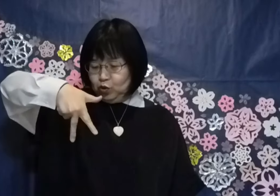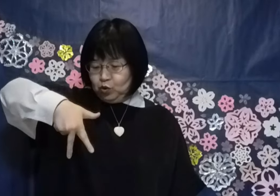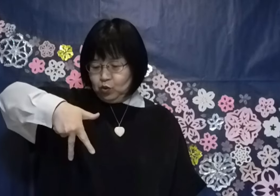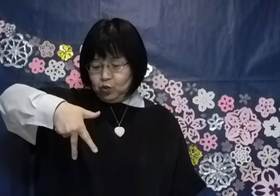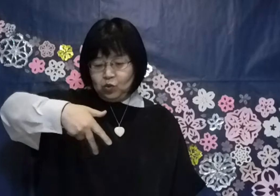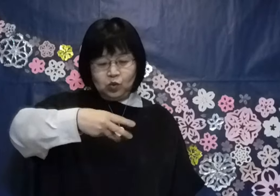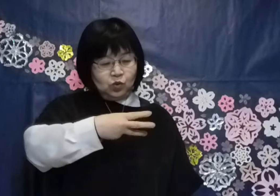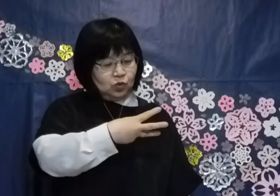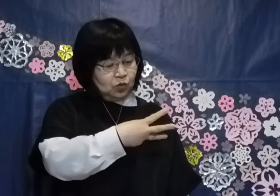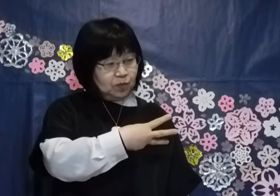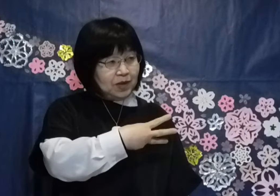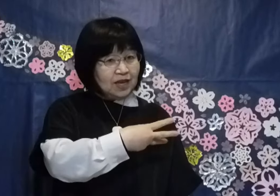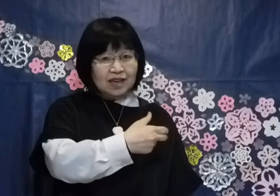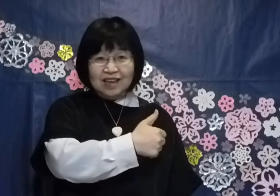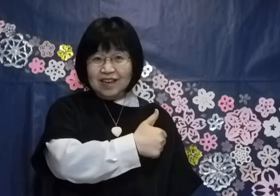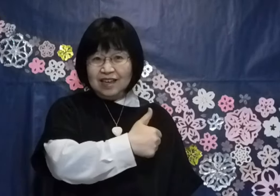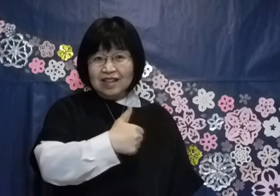すみだ、